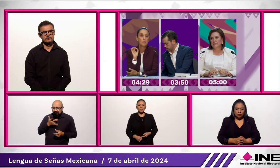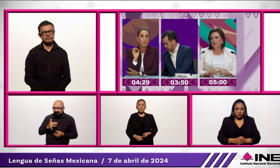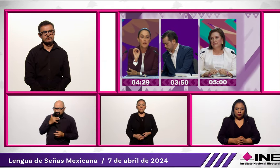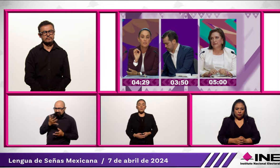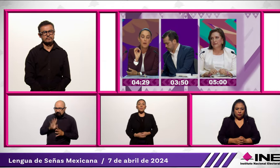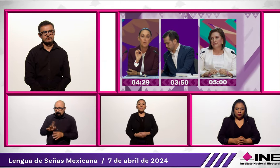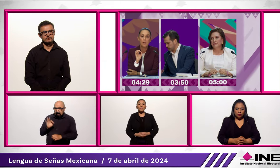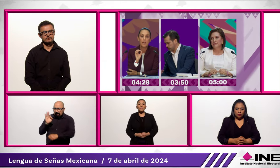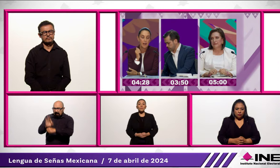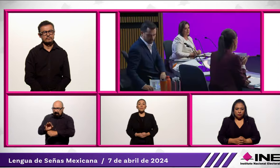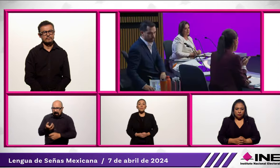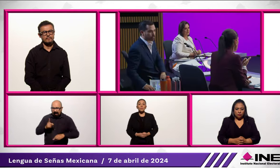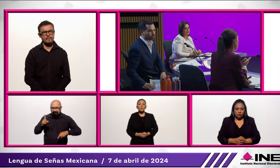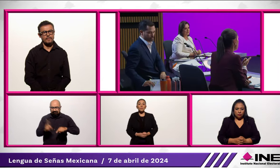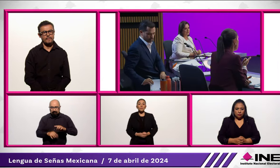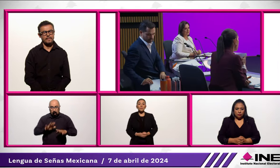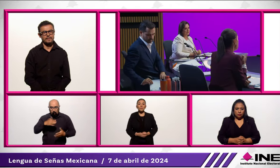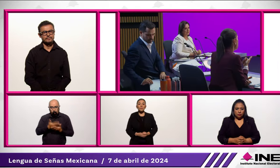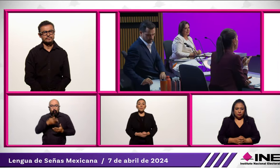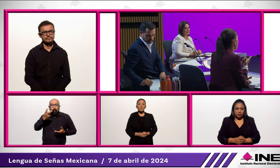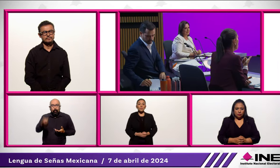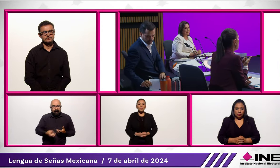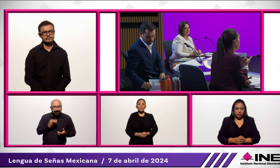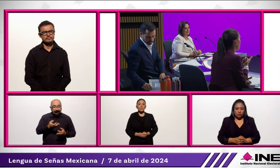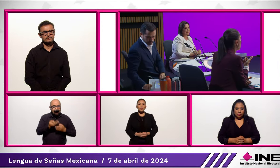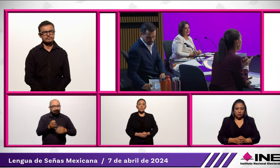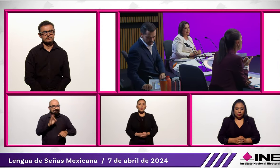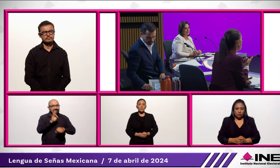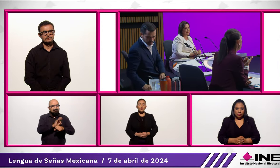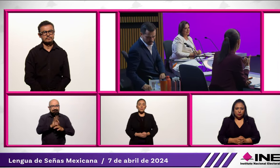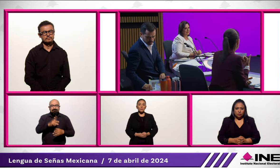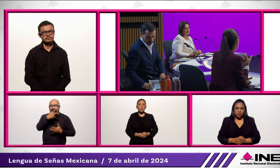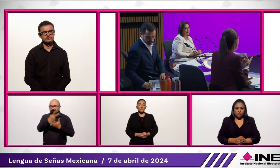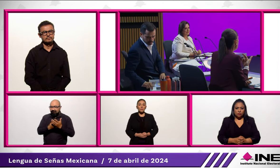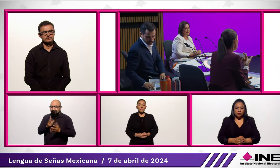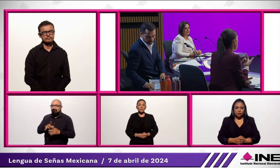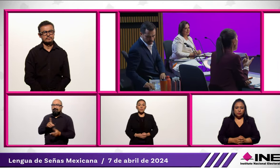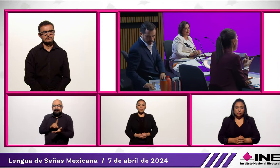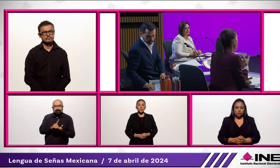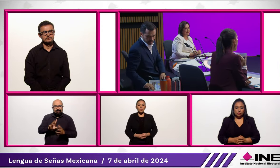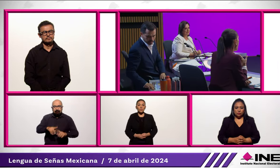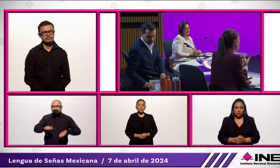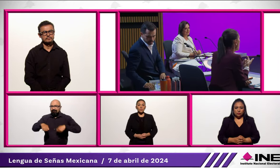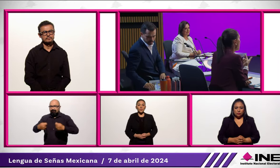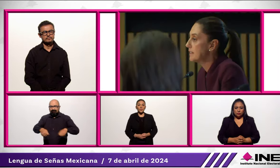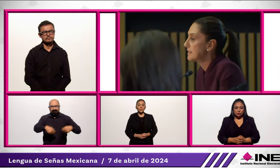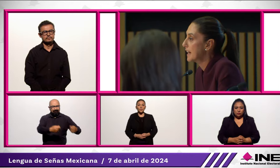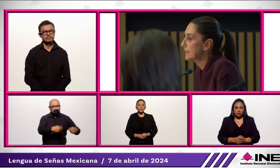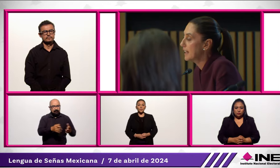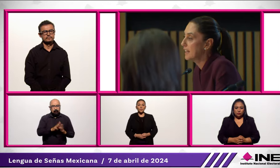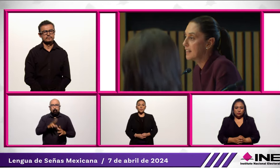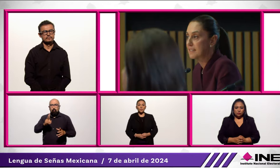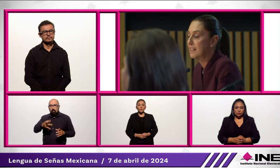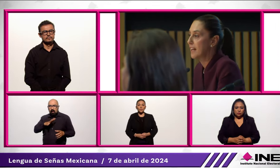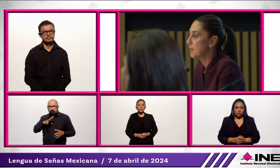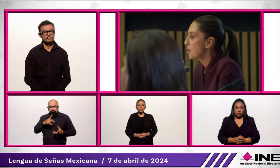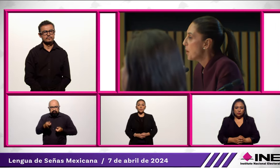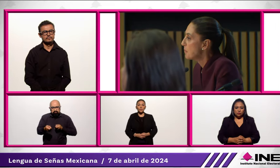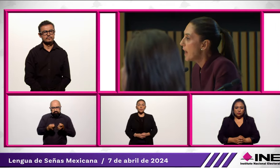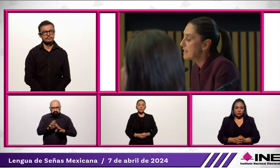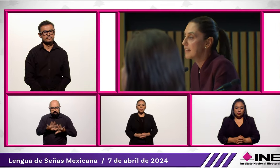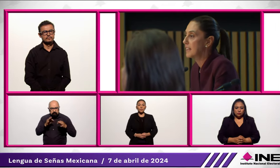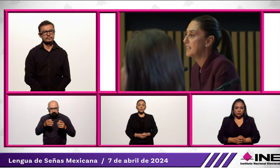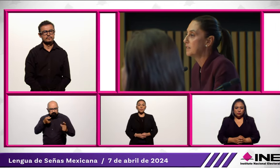privilegios. Por eso ahora hay programas sociales que se han convertido en derechos, por eso ahora hay obras estratégicas que han